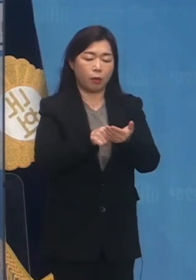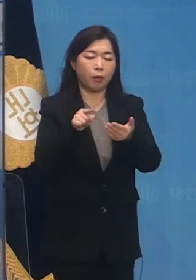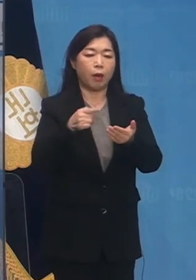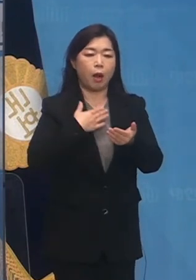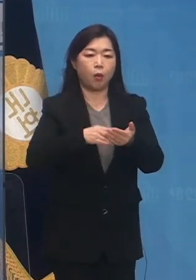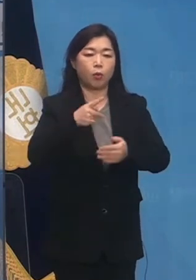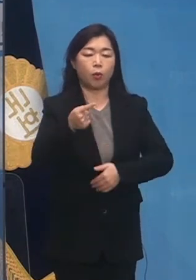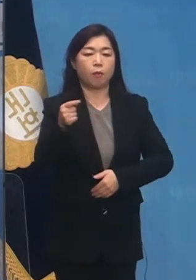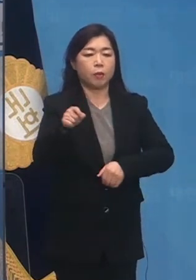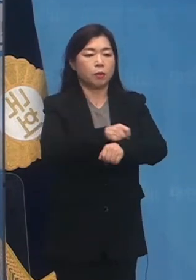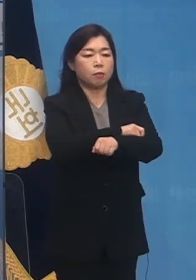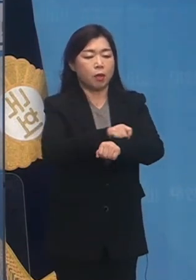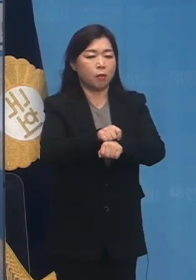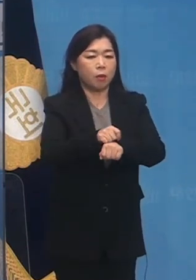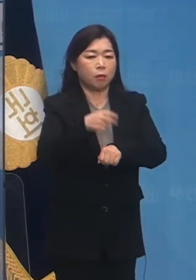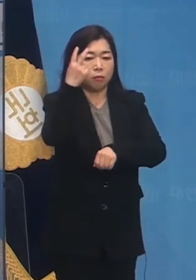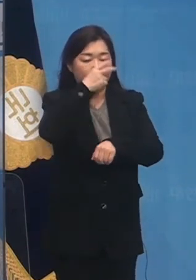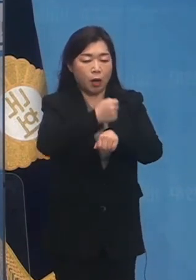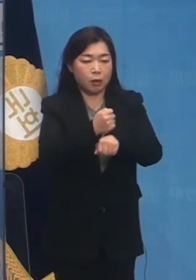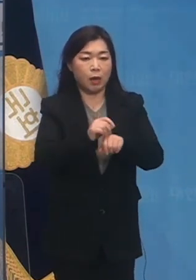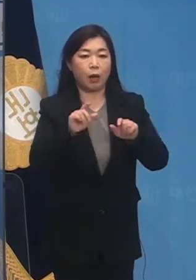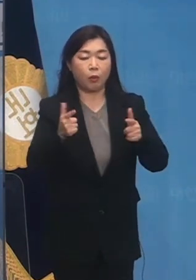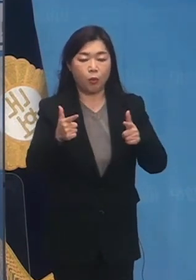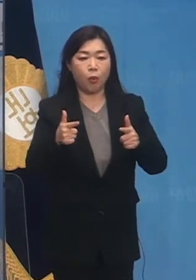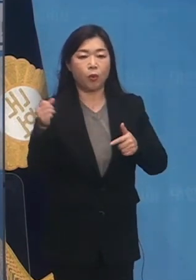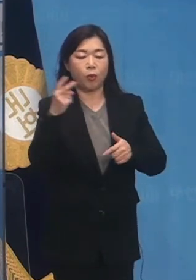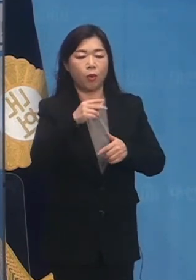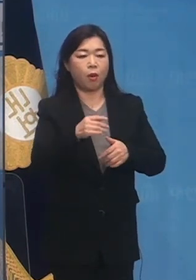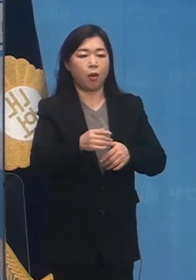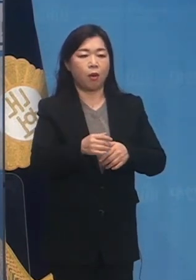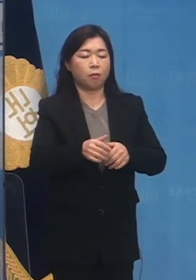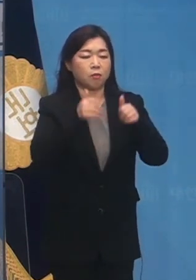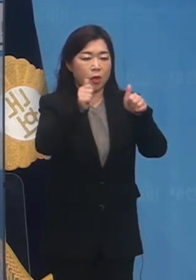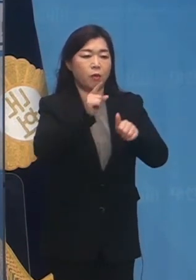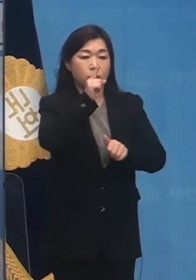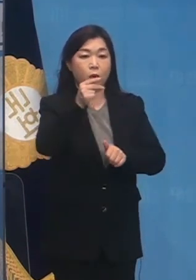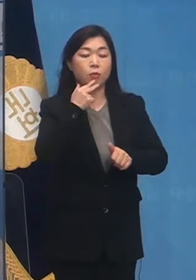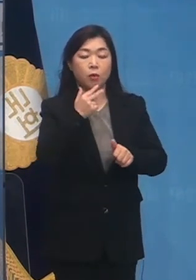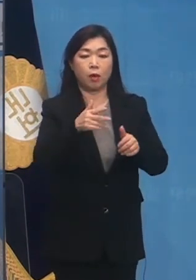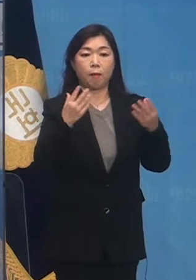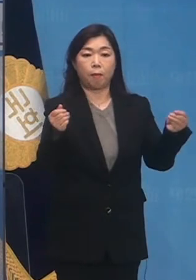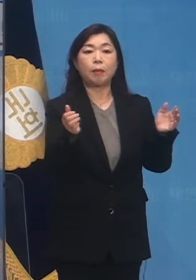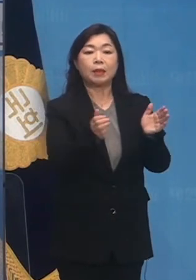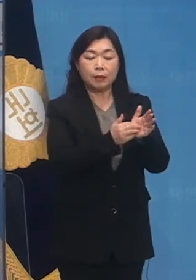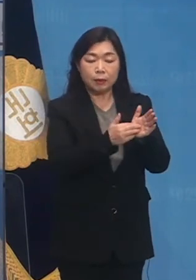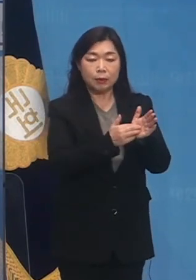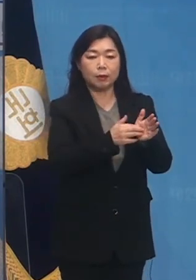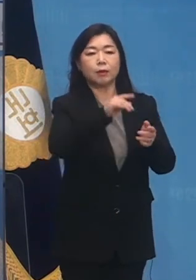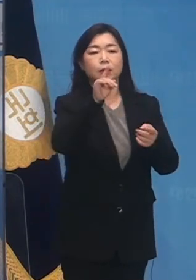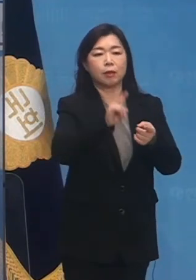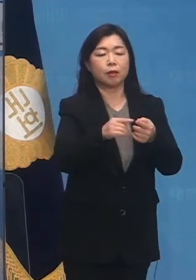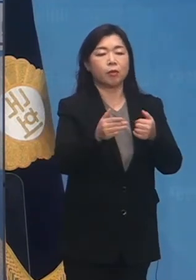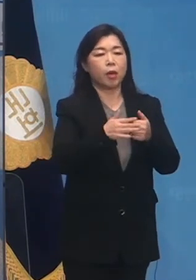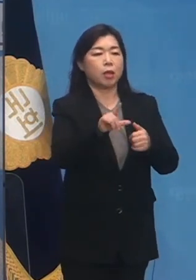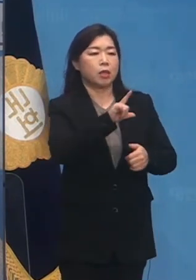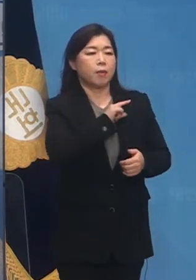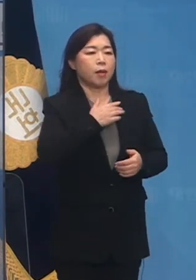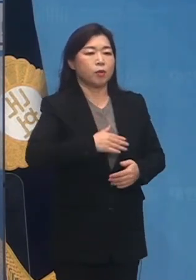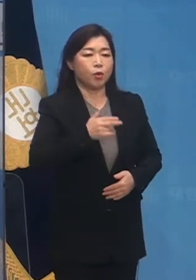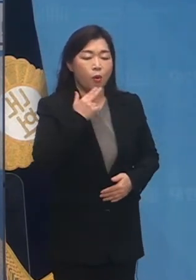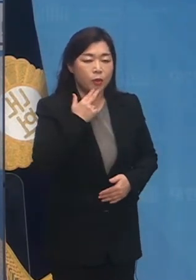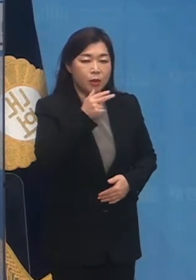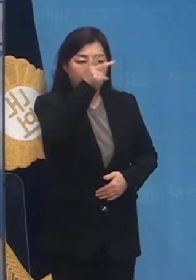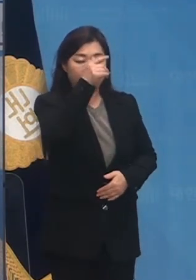포착하고도 아무런 금융조회를 실시하지 않고 불송치 결정을 내려버린 저희가 이름을 알 수